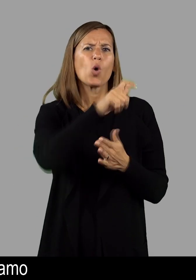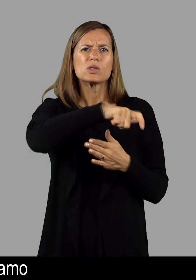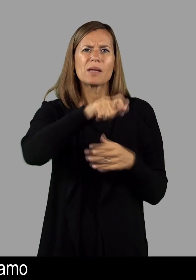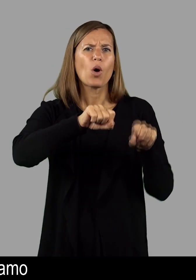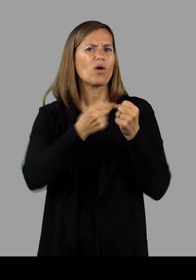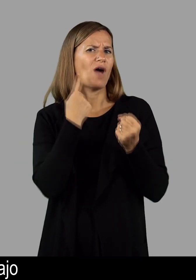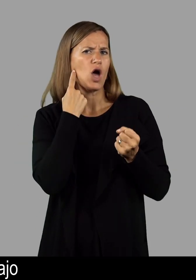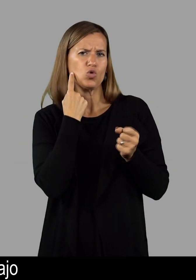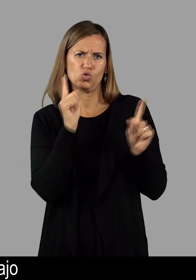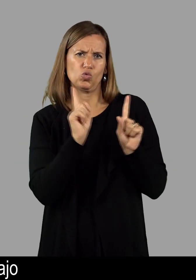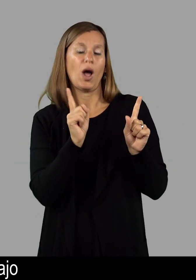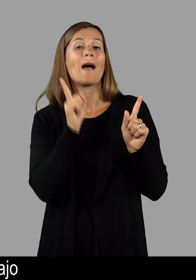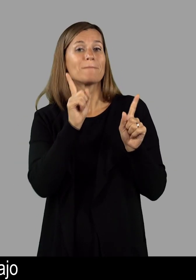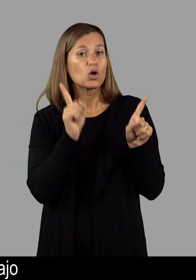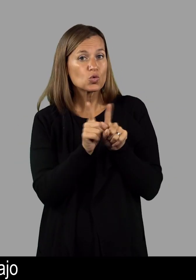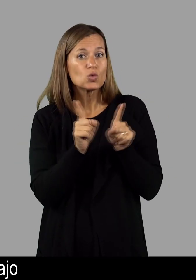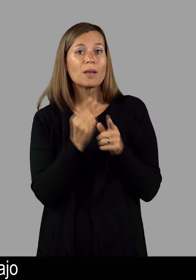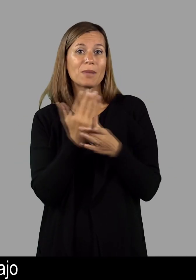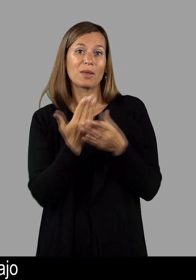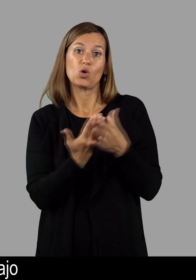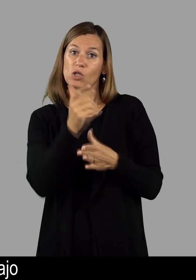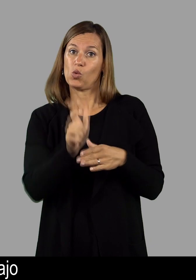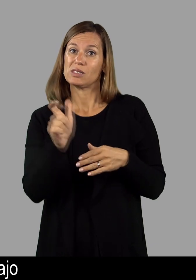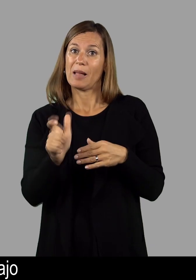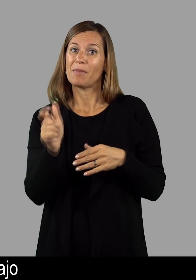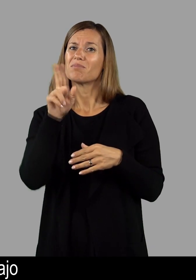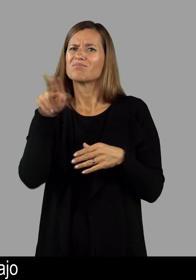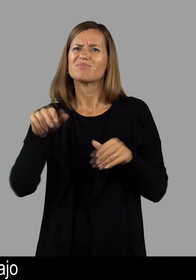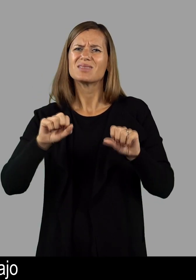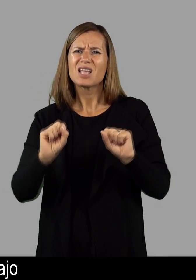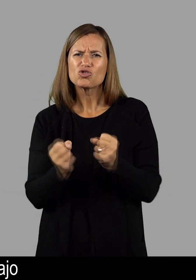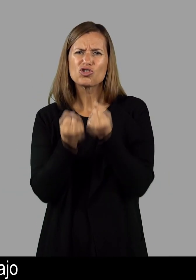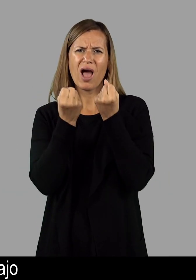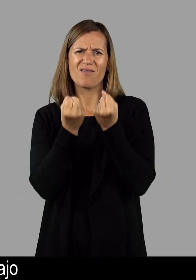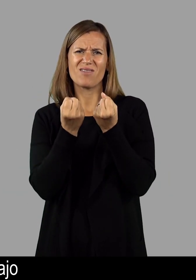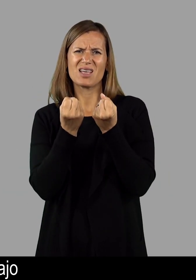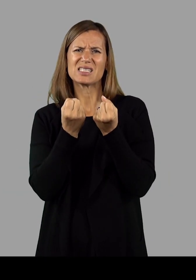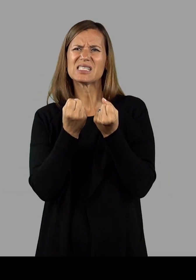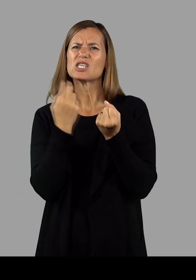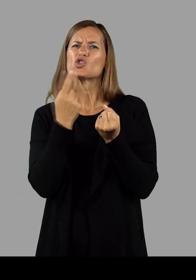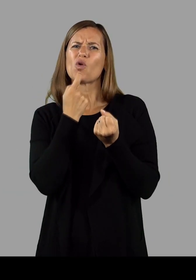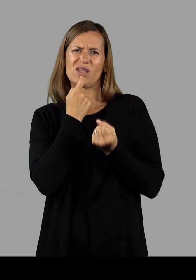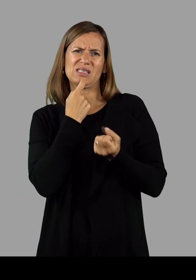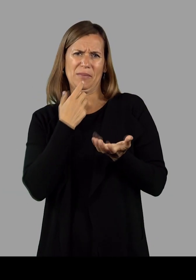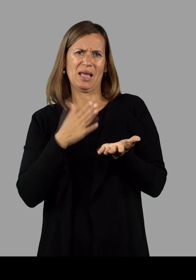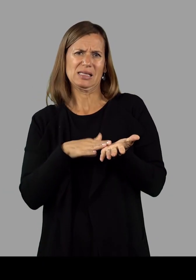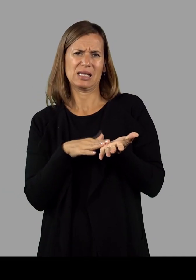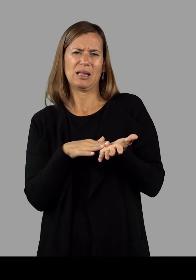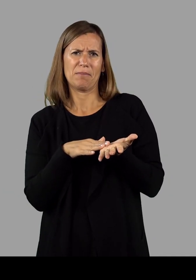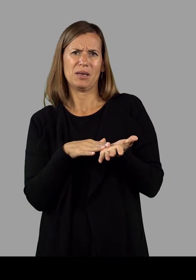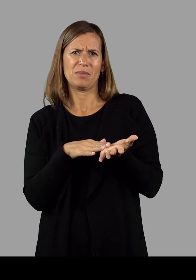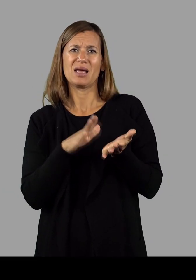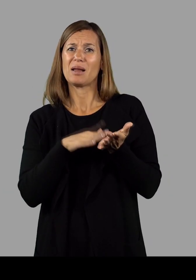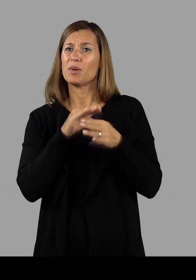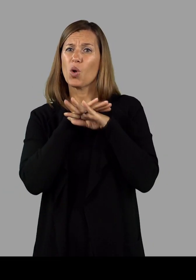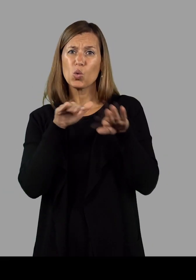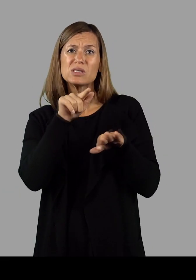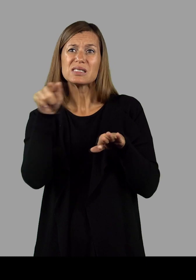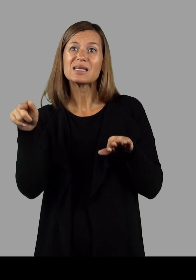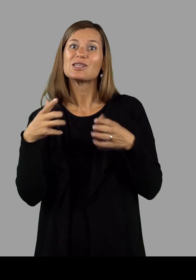okvarom sluha, temveč tudi osebam, ki imajo težave z našim jezikom. Naprimer vsem, ki se